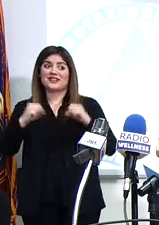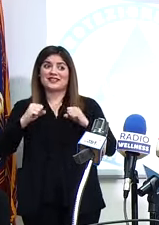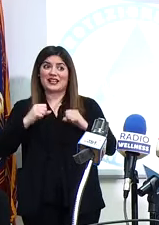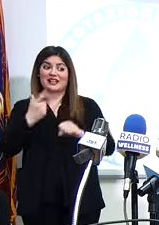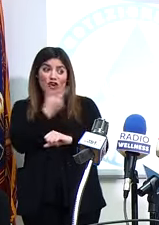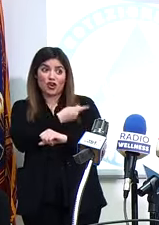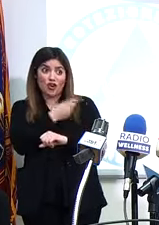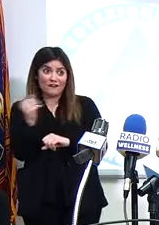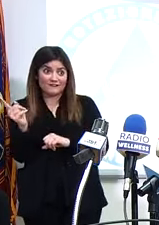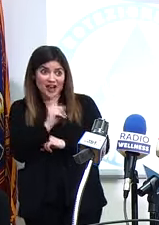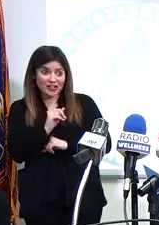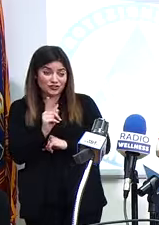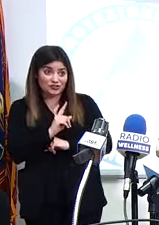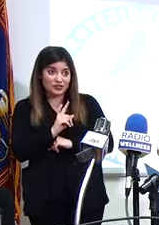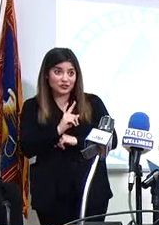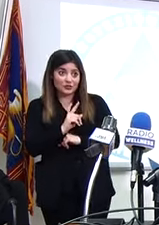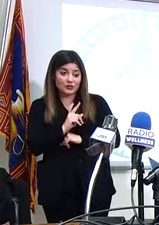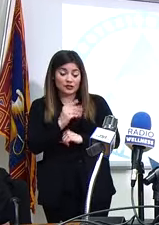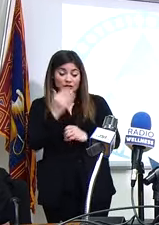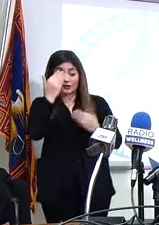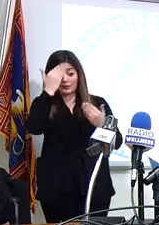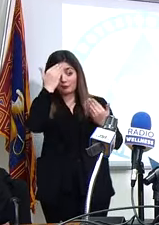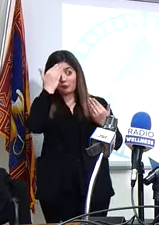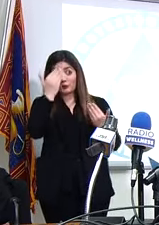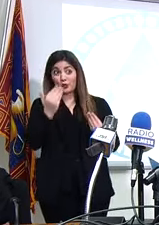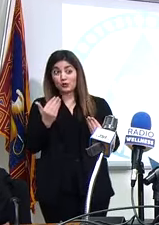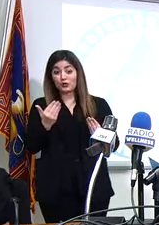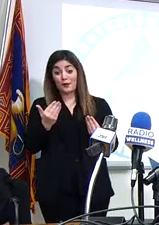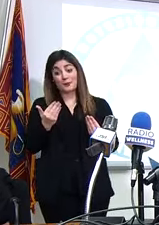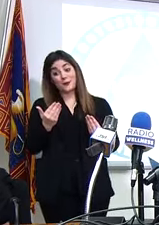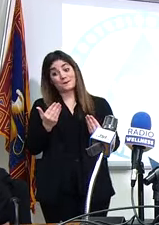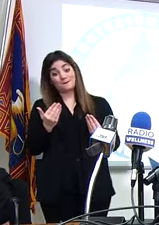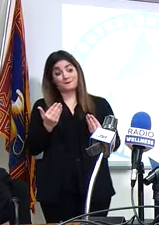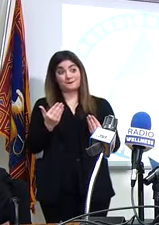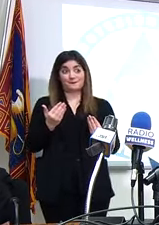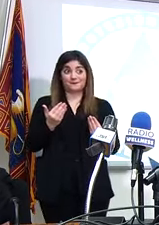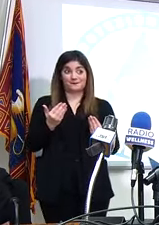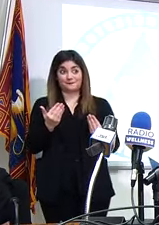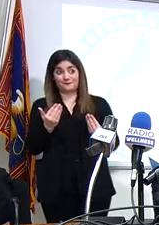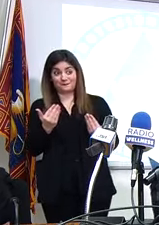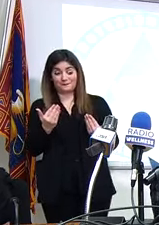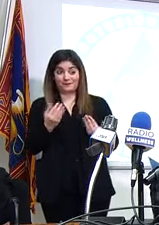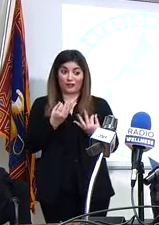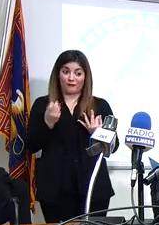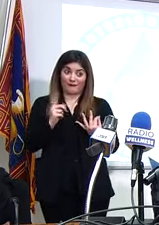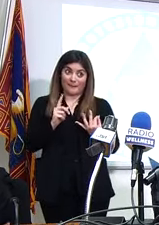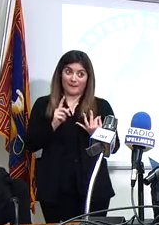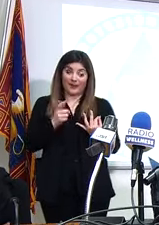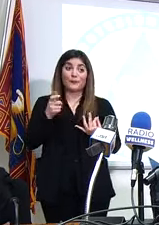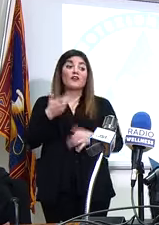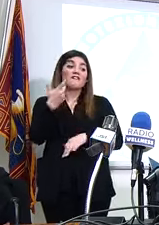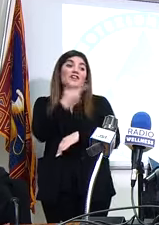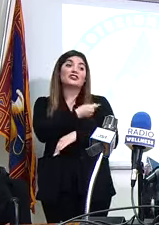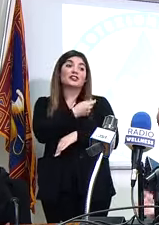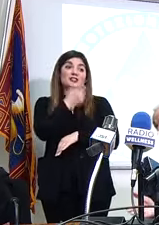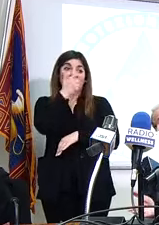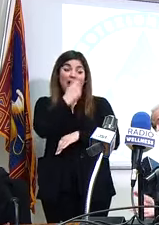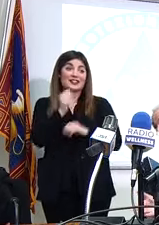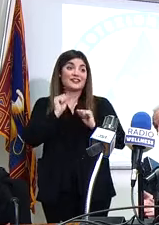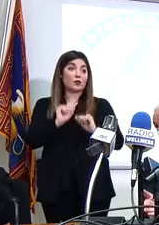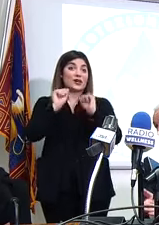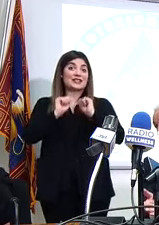fondo, purtroppo è un vecchio vizio, perché se la vaccinazione è anti-influenzale, chi la fa meno di tutti sono i medici e